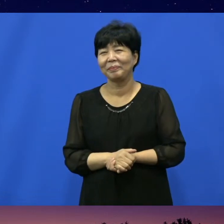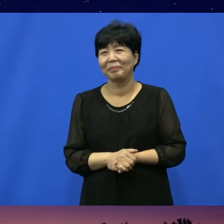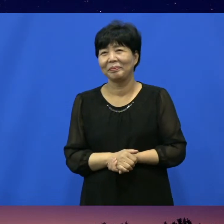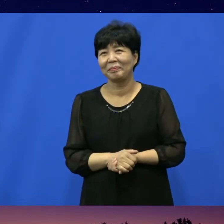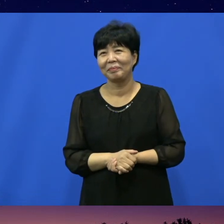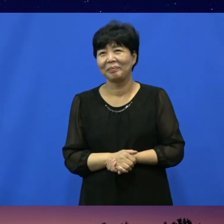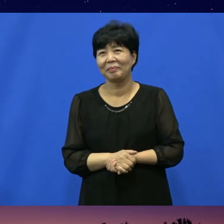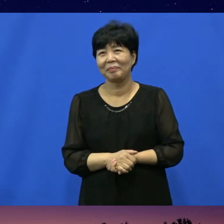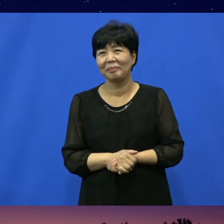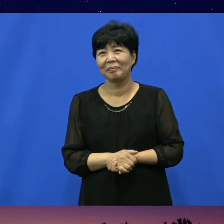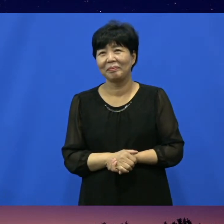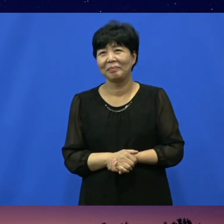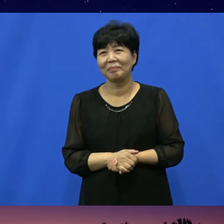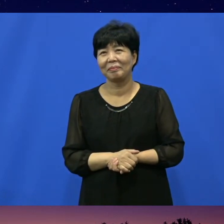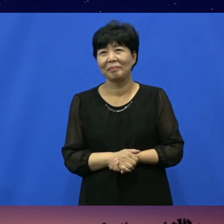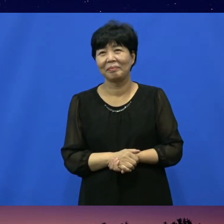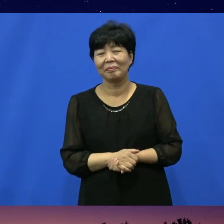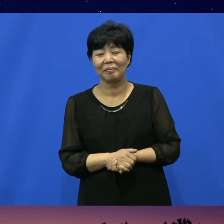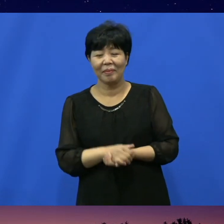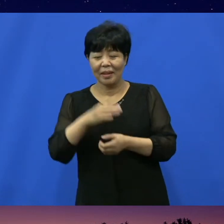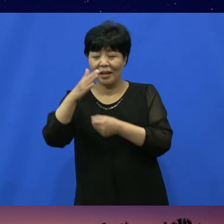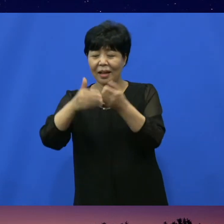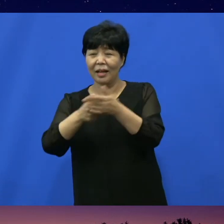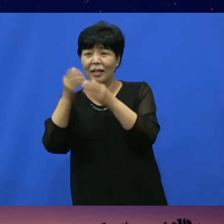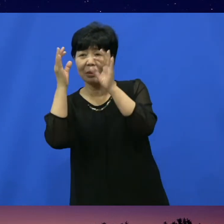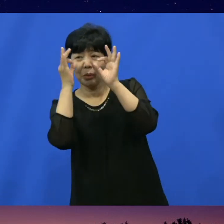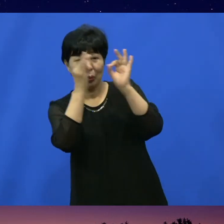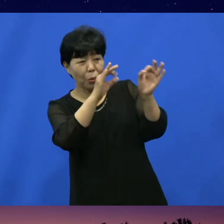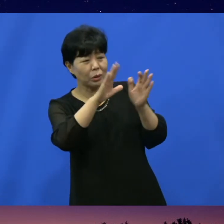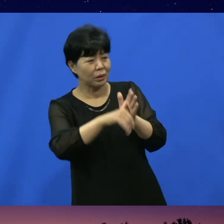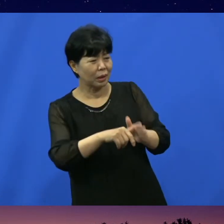너는 나에게 참으로 사랑스러운 존재야.